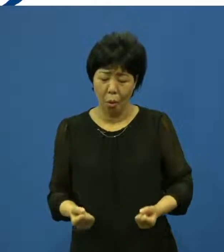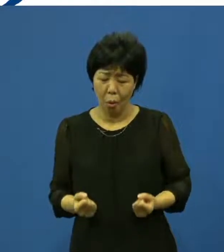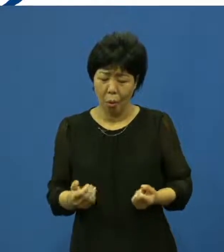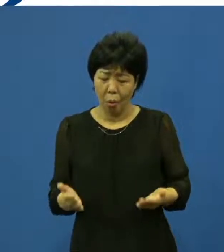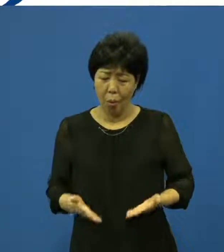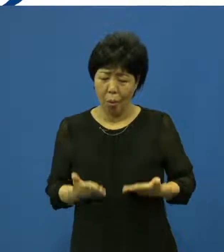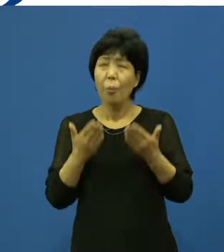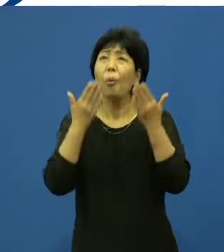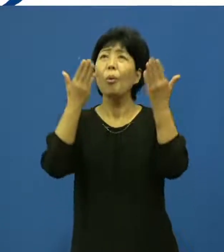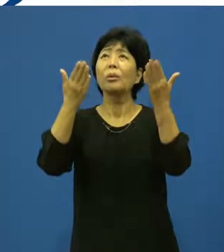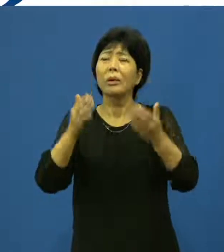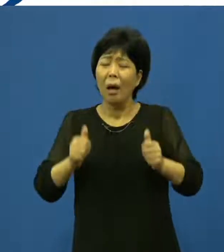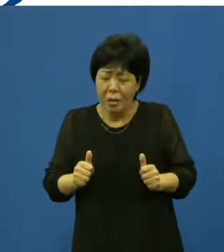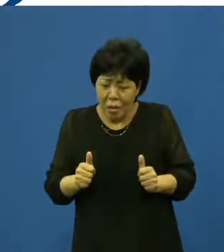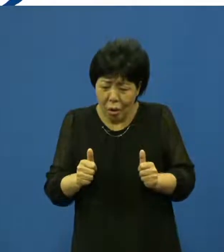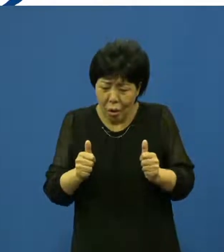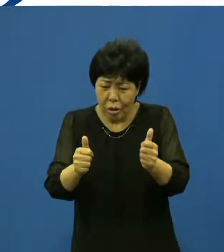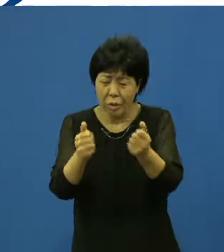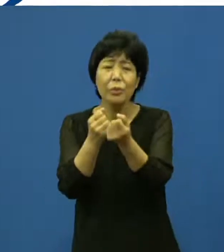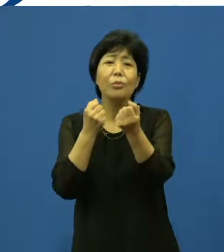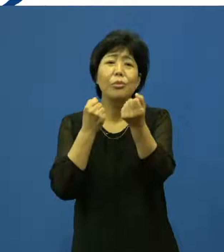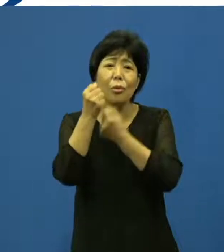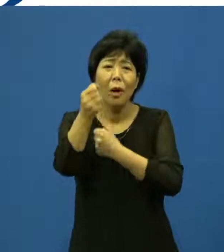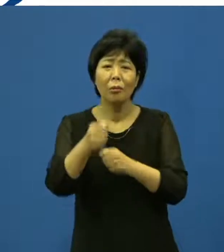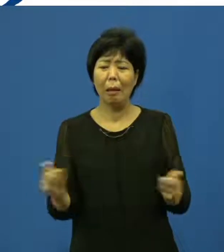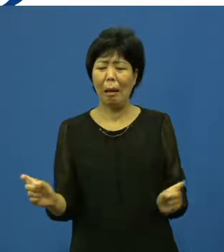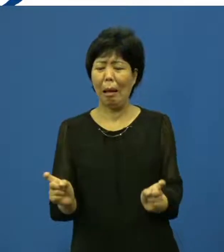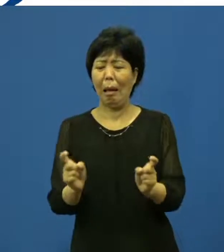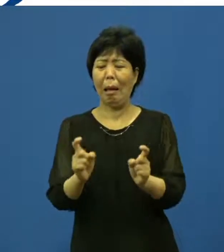한국교회는 열심히 봉사하고 열심히 싸우는 경향이 있습니다.